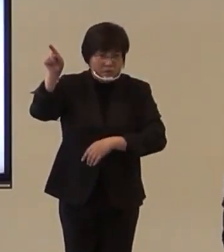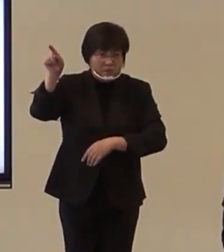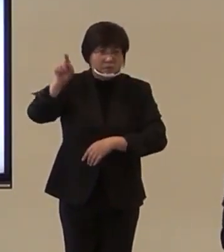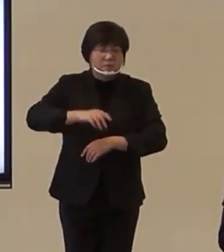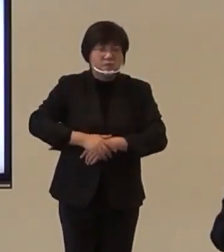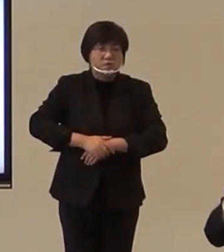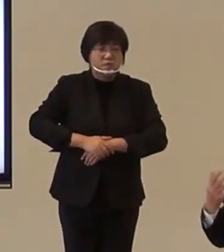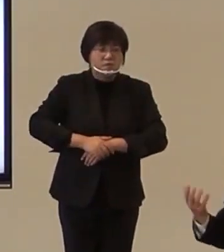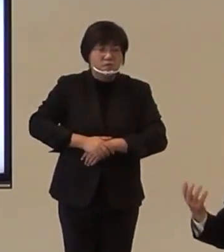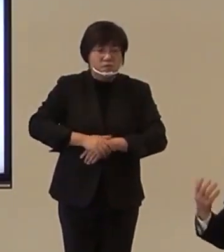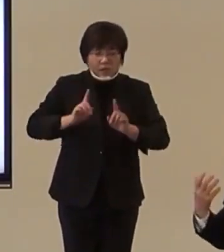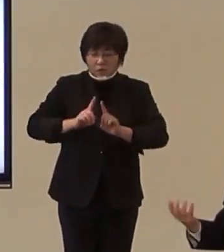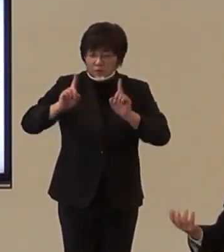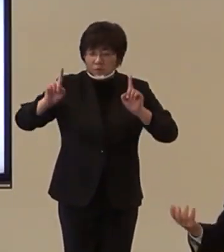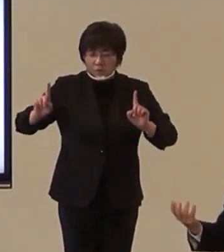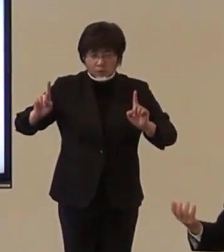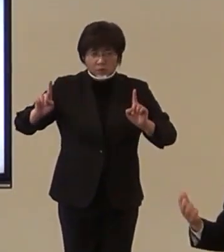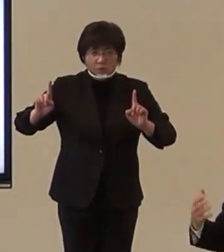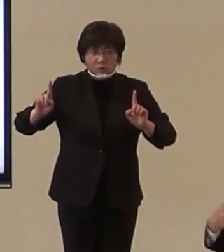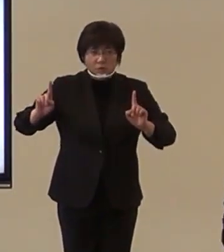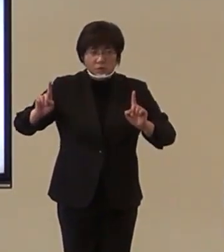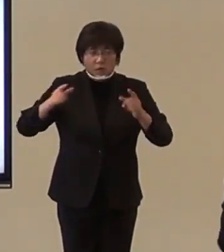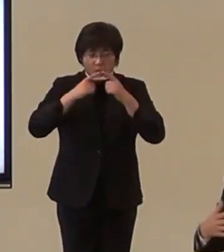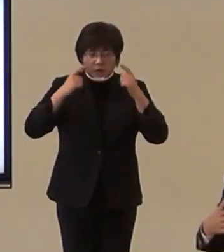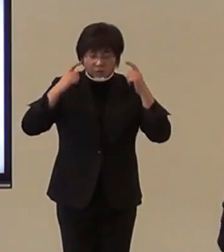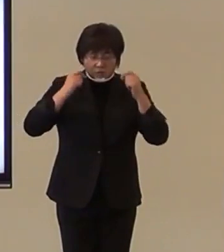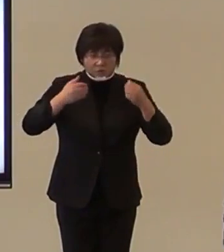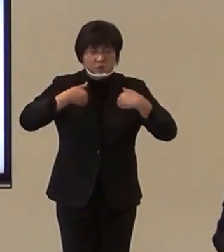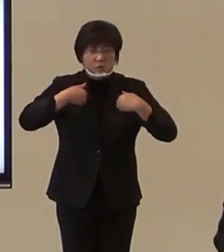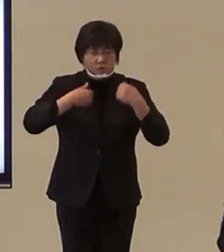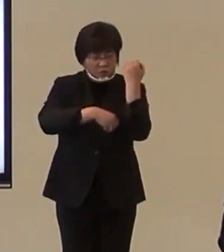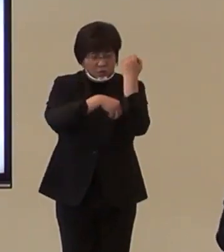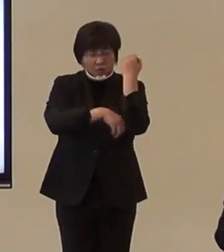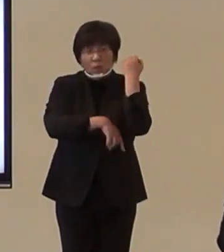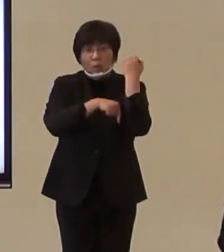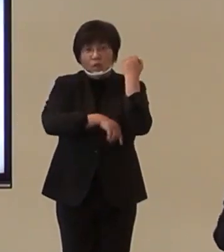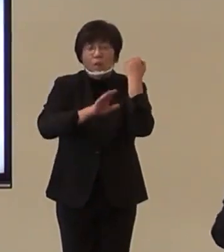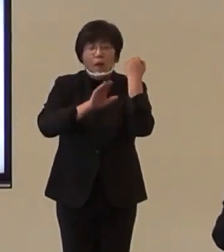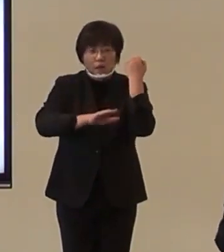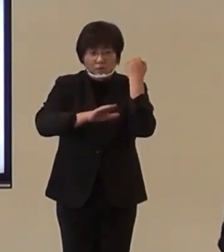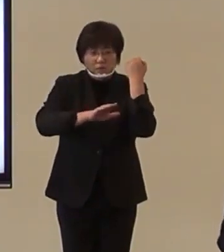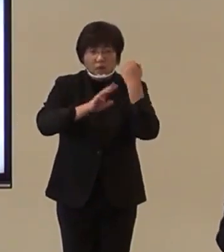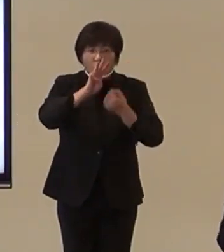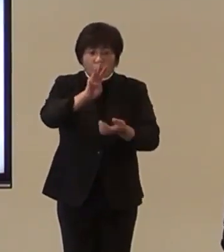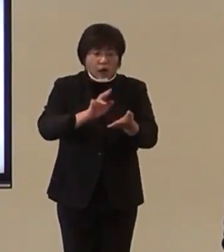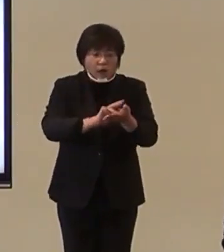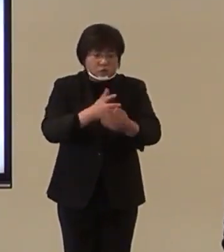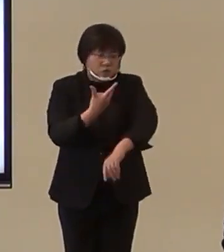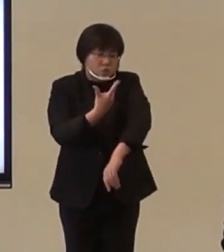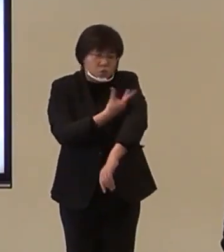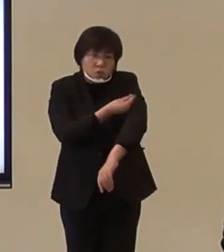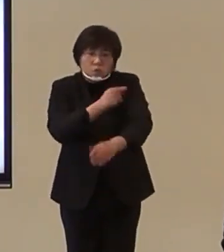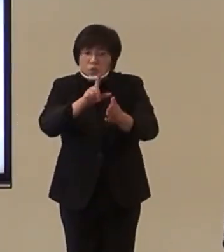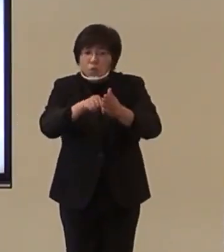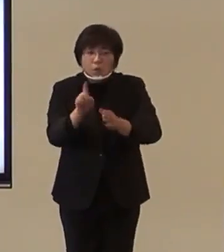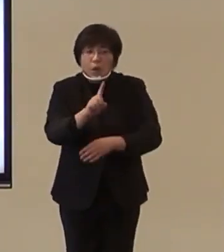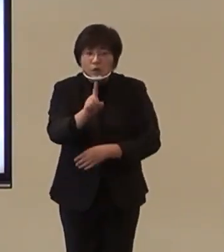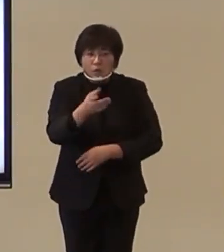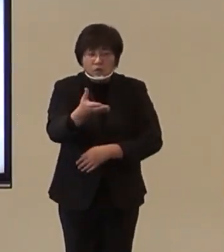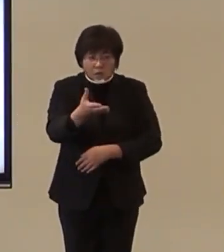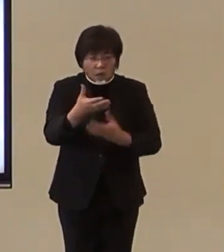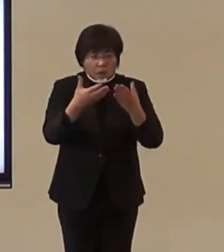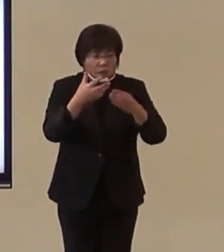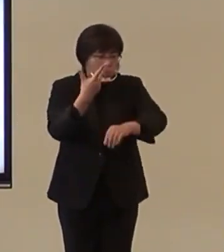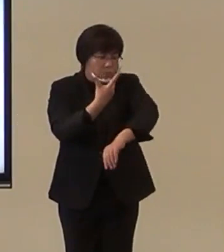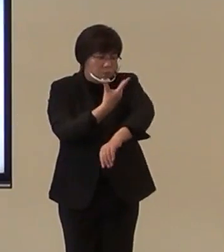てなるべく接触しないという、これも基本ですからあるんですけども、ワクチンを打つ時はどうなんだとか、ワクチンを打